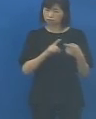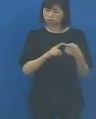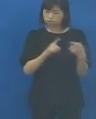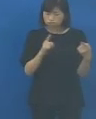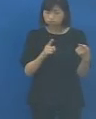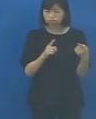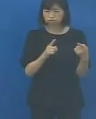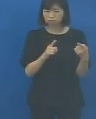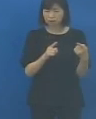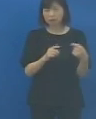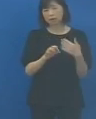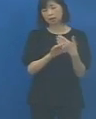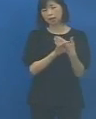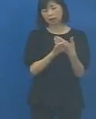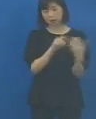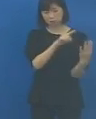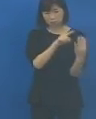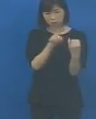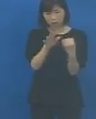観光客がいてあの、